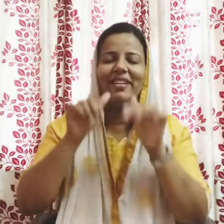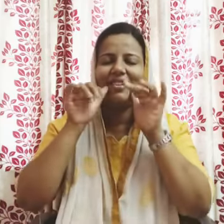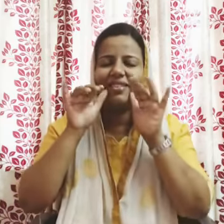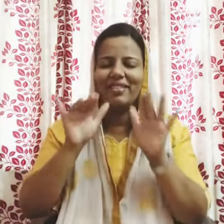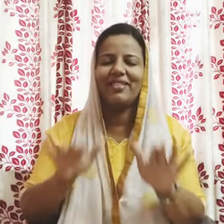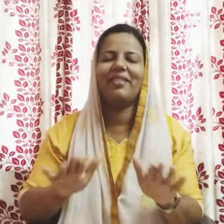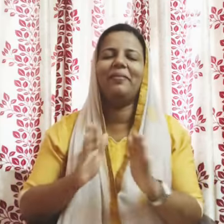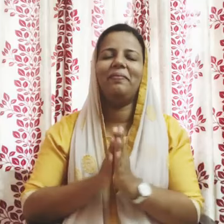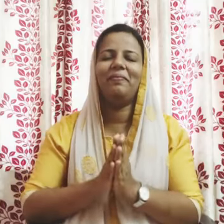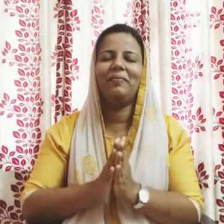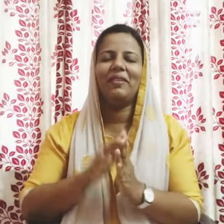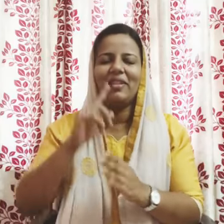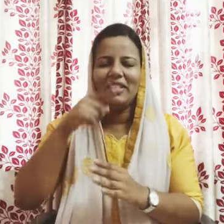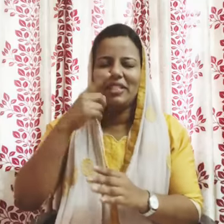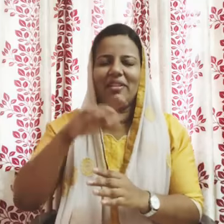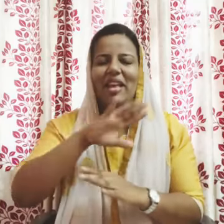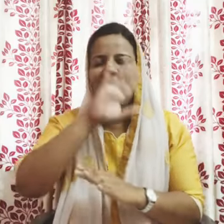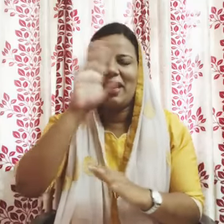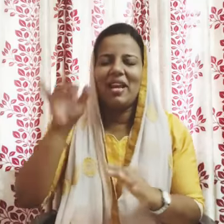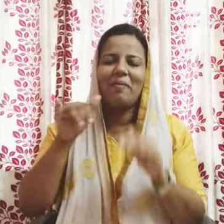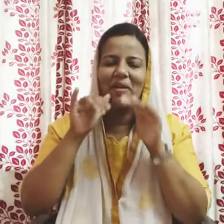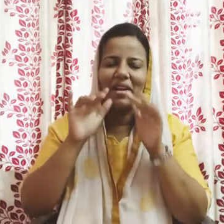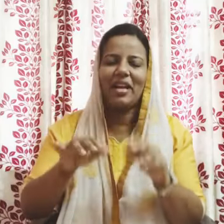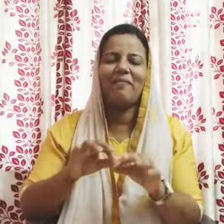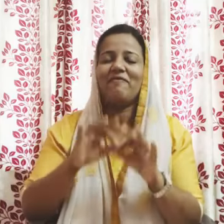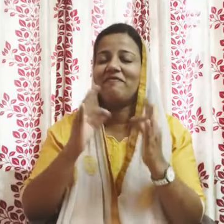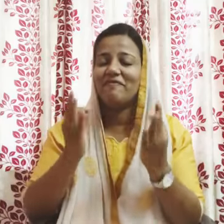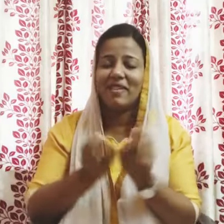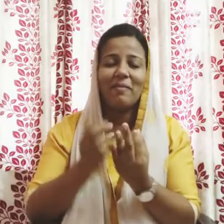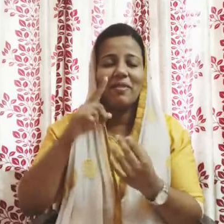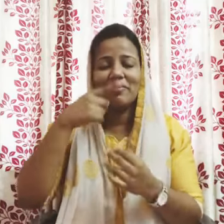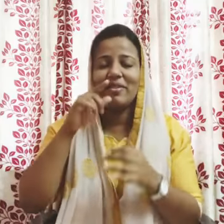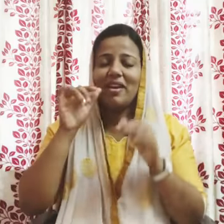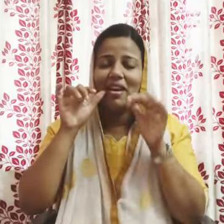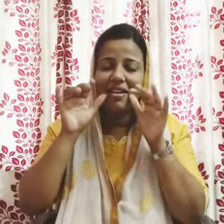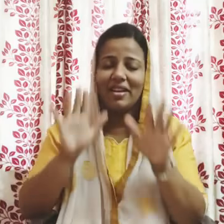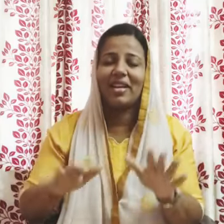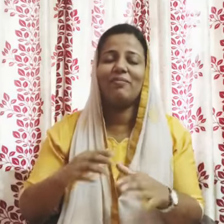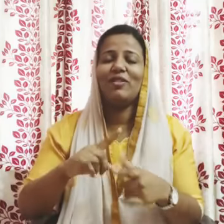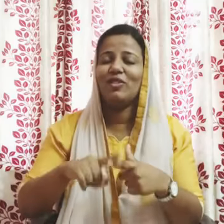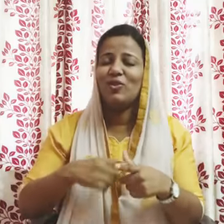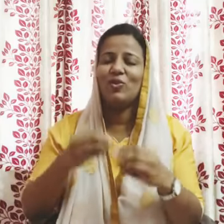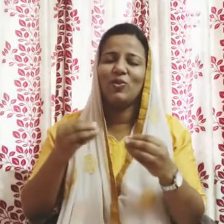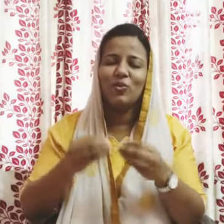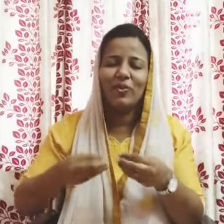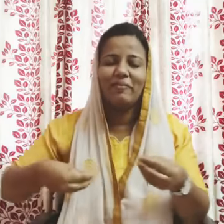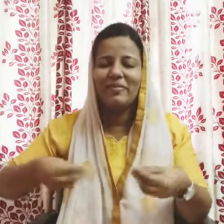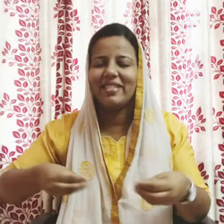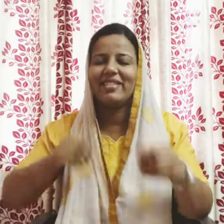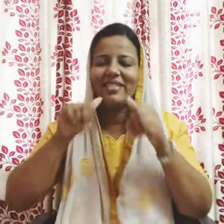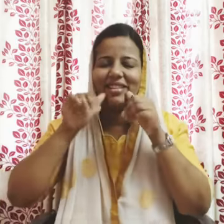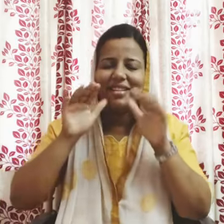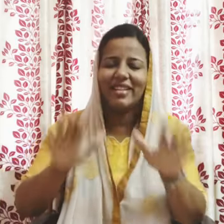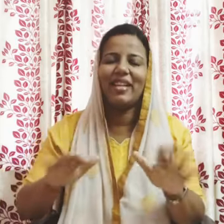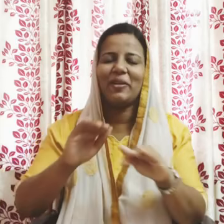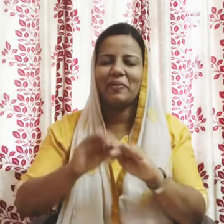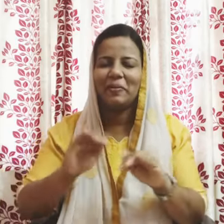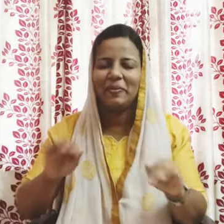ഇവർ അനുഗ്രഹിക്കപ്പെടട്ടെ. ഇവരുടെ ഭാവി അനുഗ്രഹിക്കപ്പെടട്ടെ. ഇവരുടെ കുടുംബജീവിതം അനുഗ്രഹിക്കപ്പെടട്ടെ. ഇവരുടെ ജോലിയും ബിസിനസ്സും അനുഗ്രഹിക്കപ്പെടട്ടെ. ഇവരുടെ